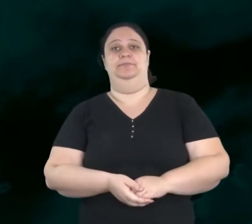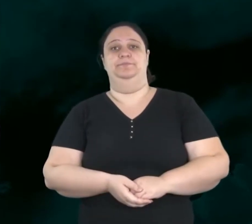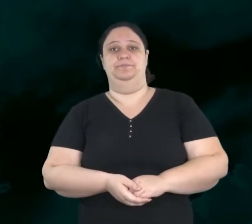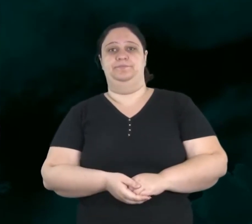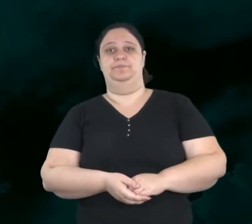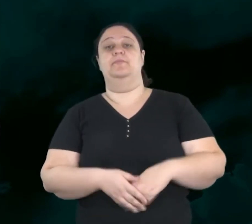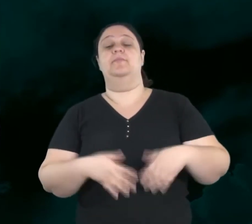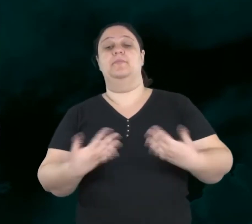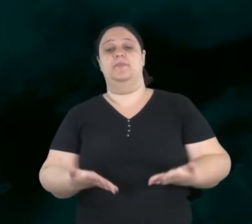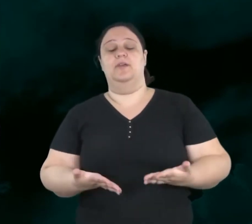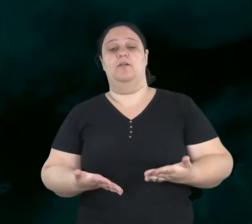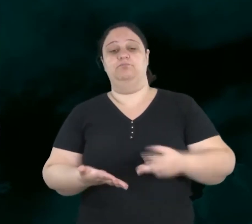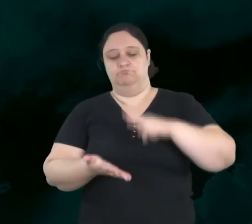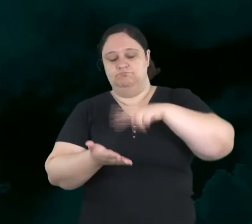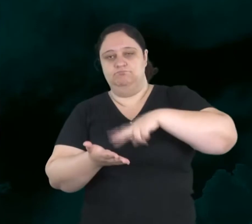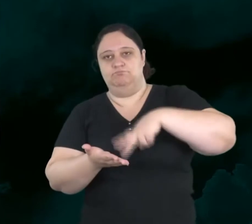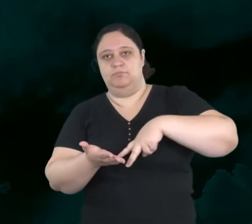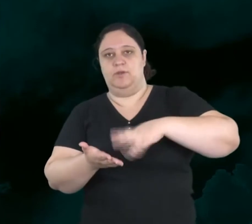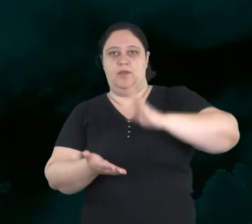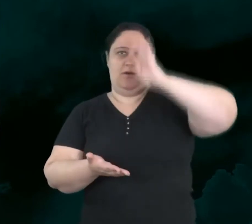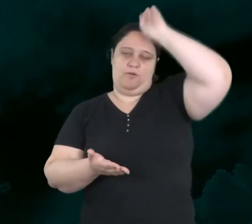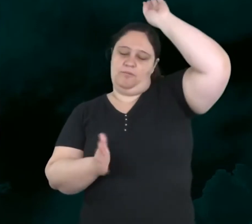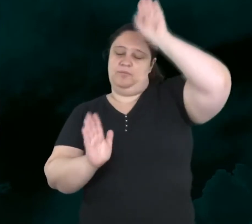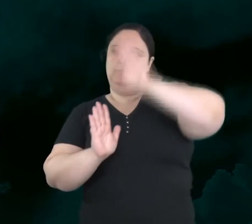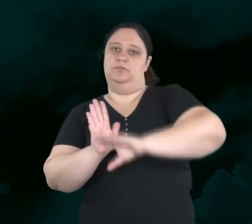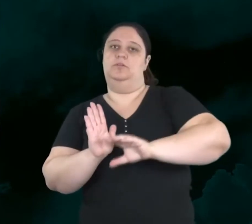Então, eu vou ler com vocês Romanos 10.